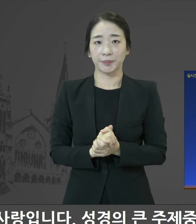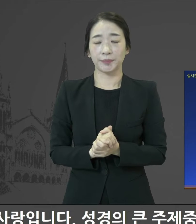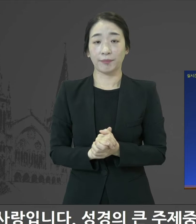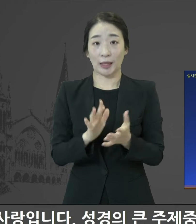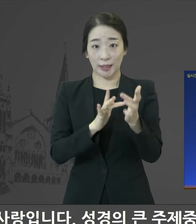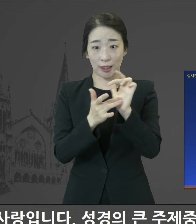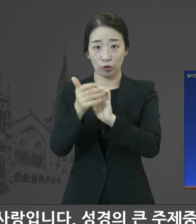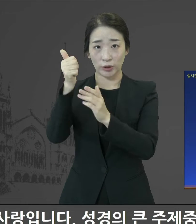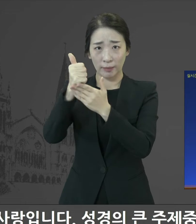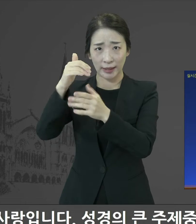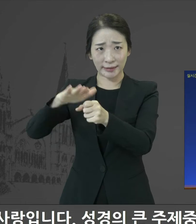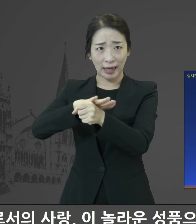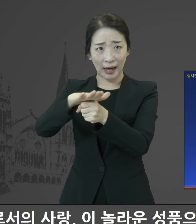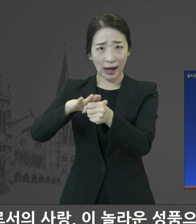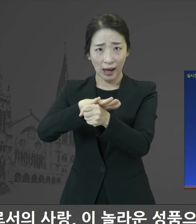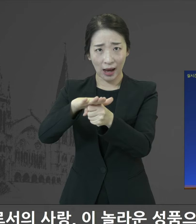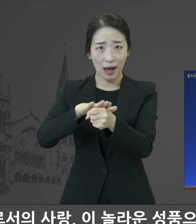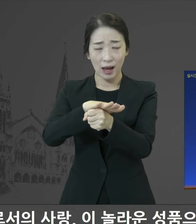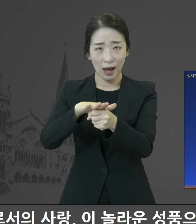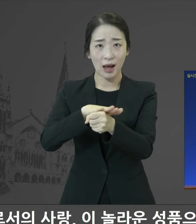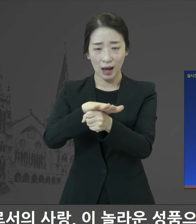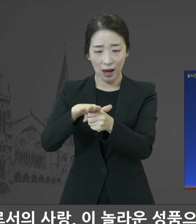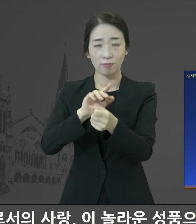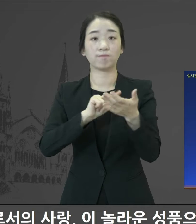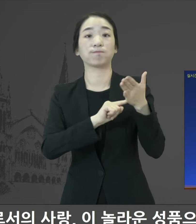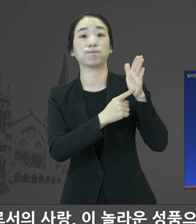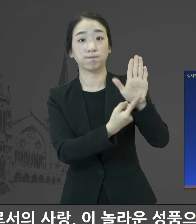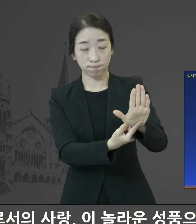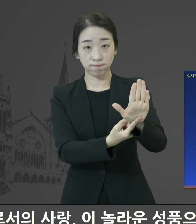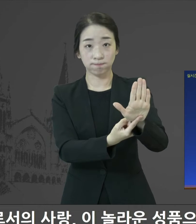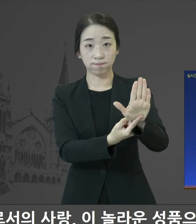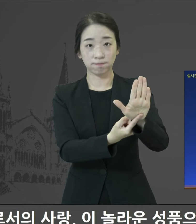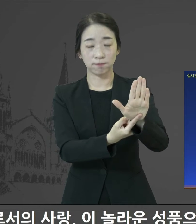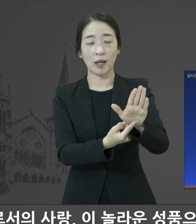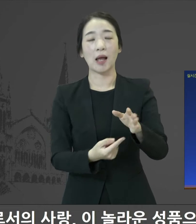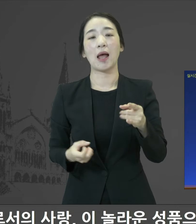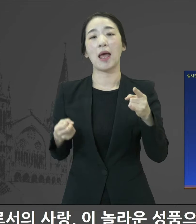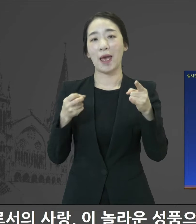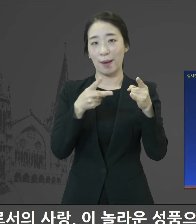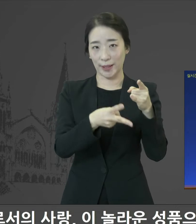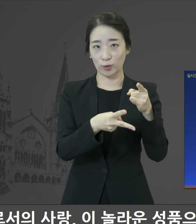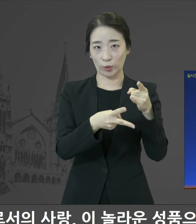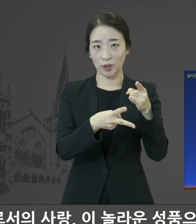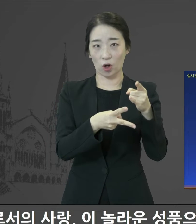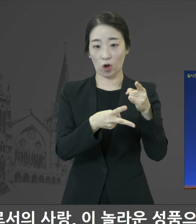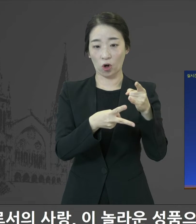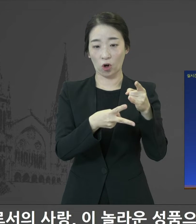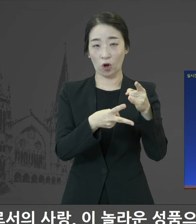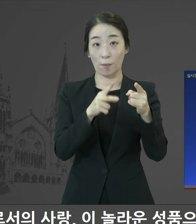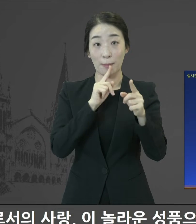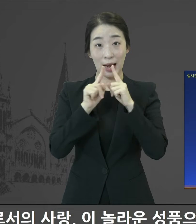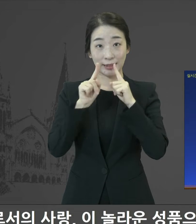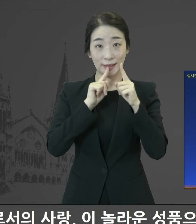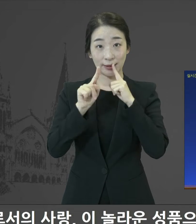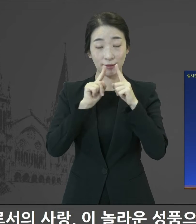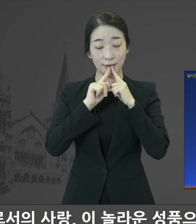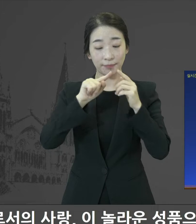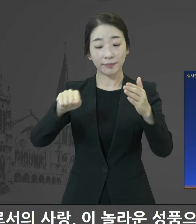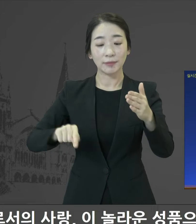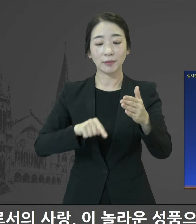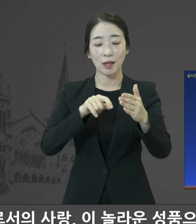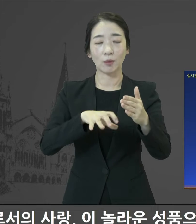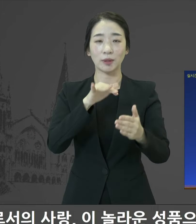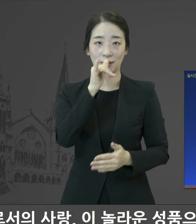있는 중요한 책이 에베소서라고 말할 수 있습니다. 여러분, 의외죠. 에베소서에 하나님의